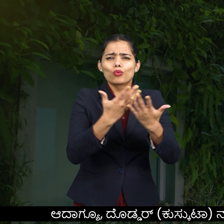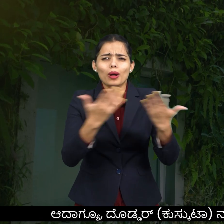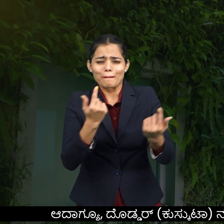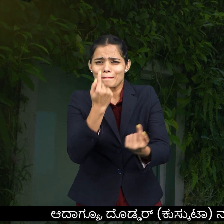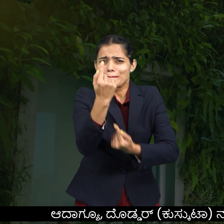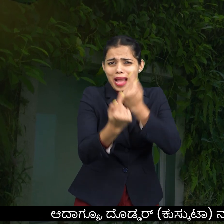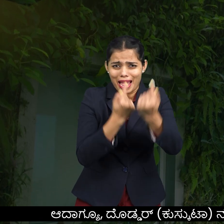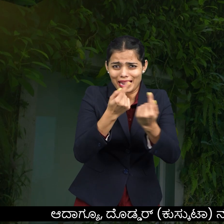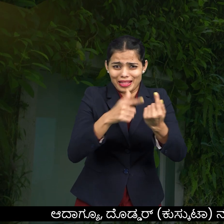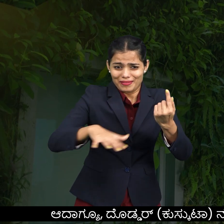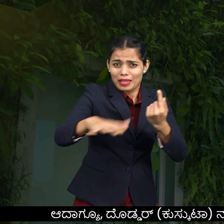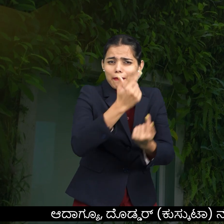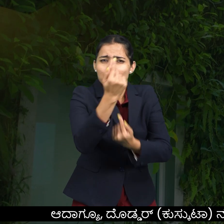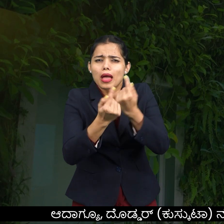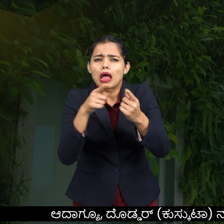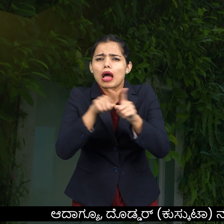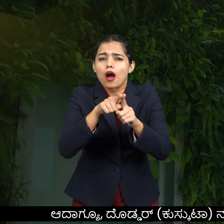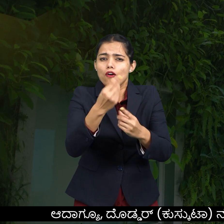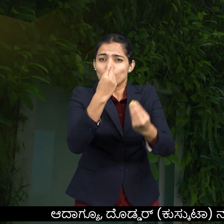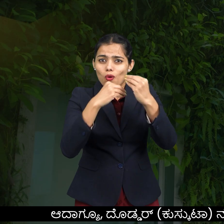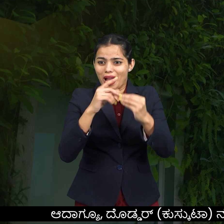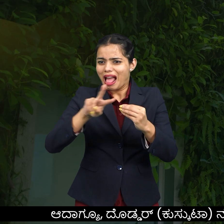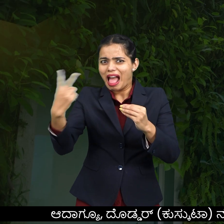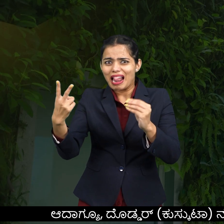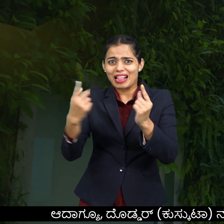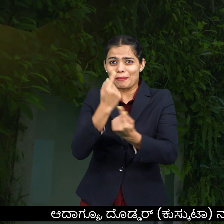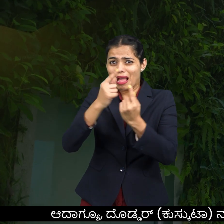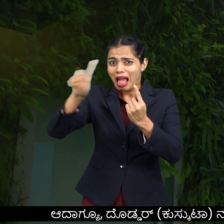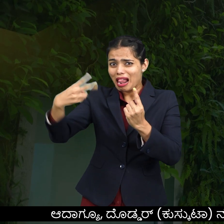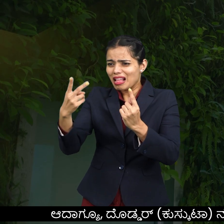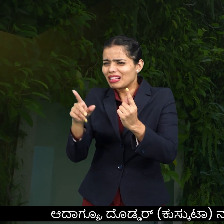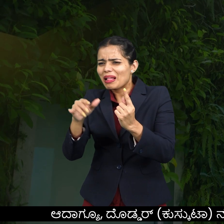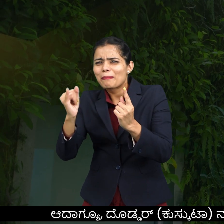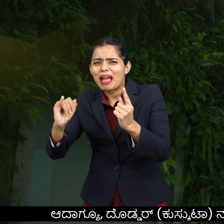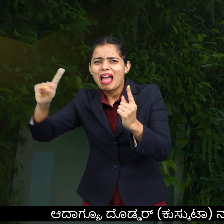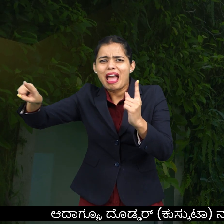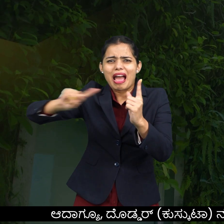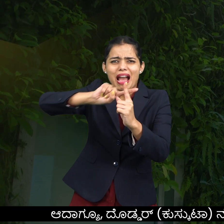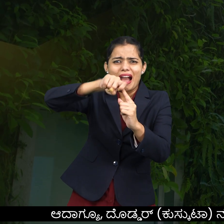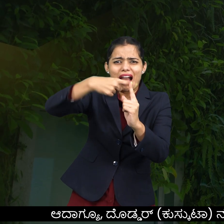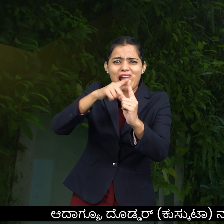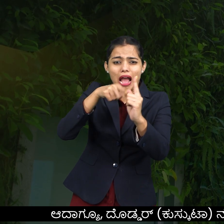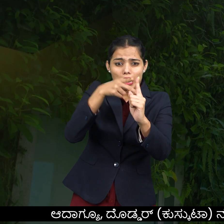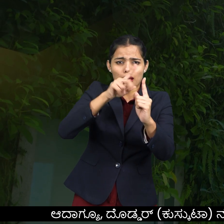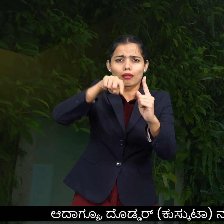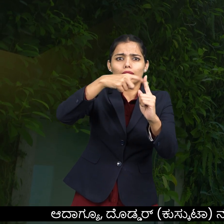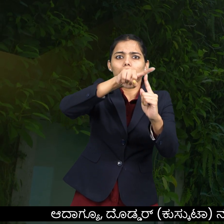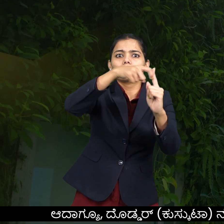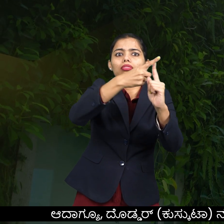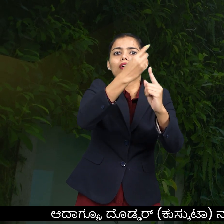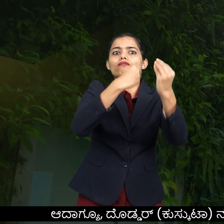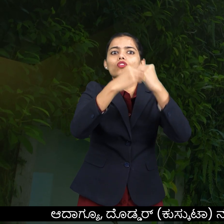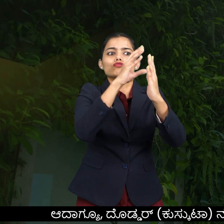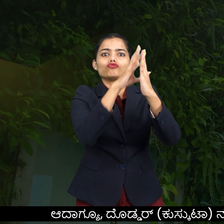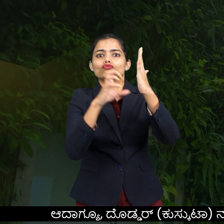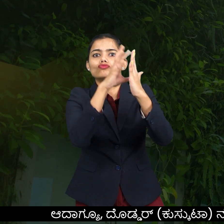ಆದಾಗ್ಯೂ ದೊಡ್ಡರ್ ಅಂದ್ರೆ ಕುಸ್ಕುಟ ನಂತಹ ಸಸ್ಯಗಳು